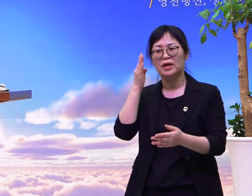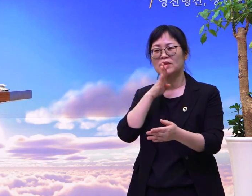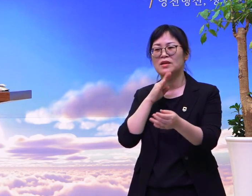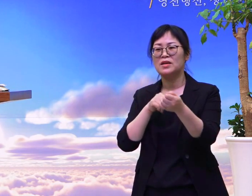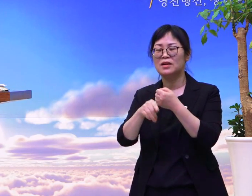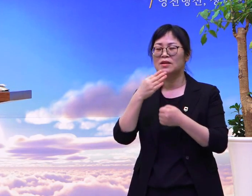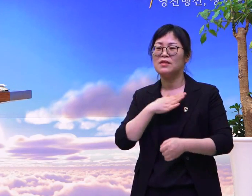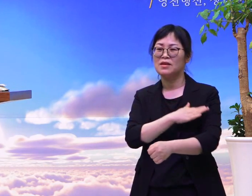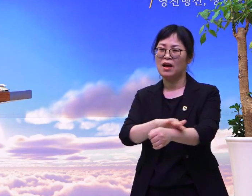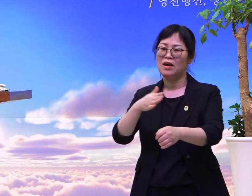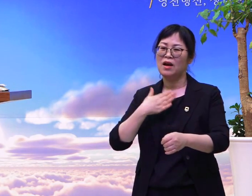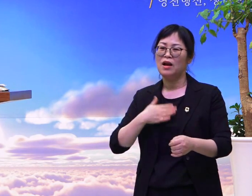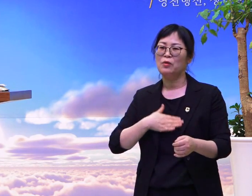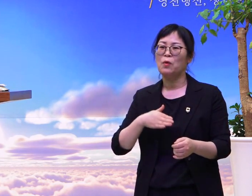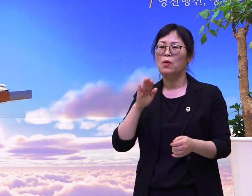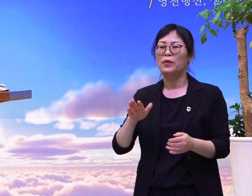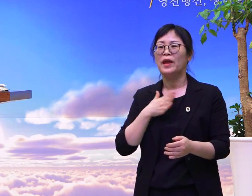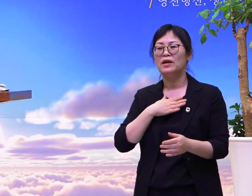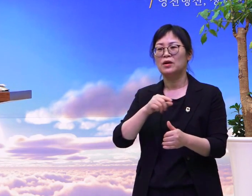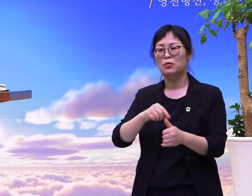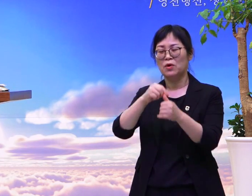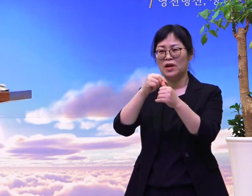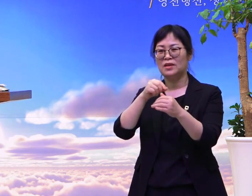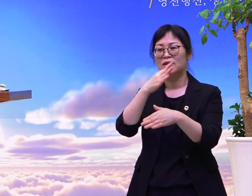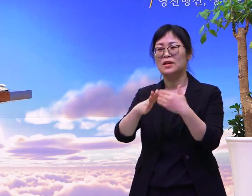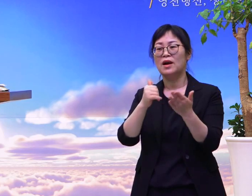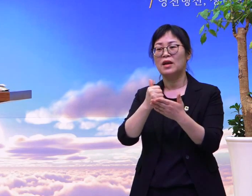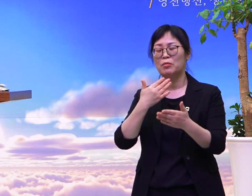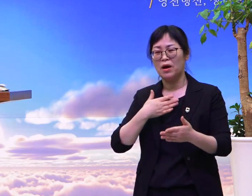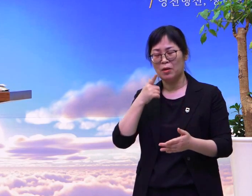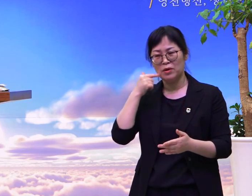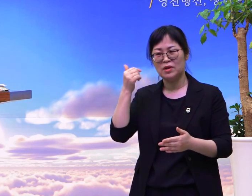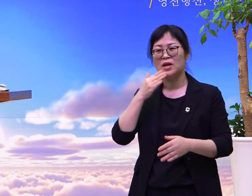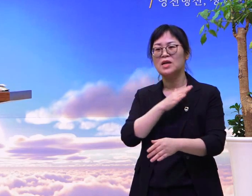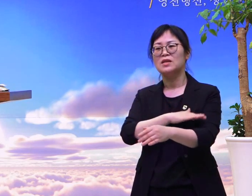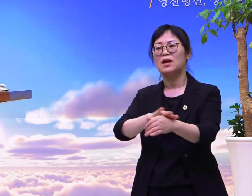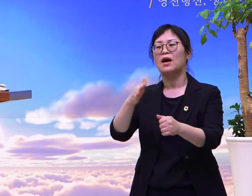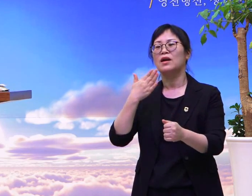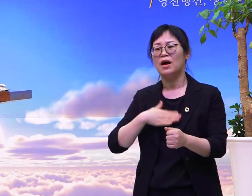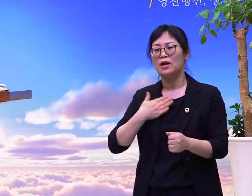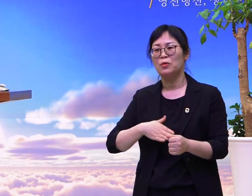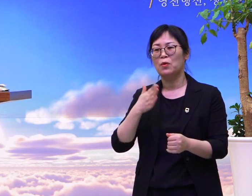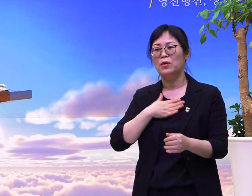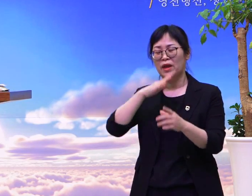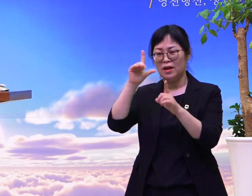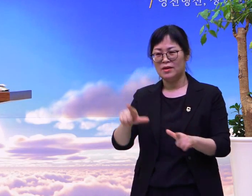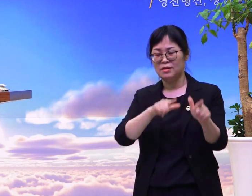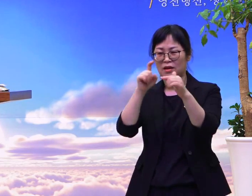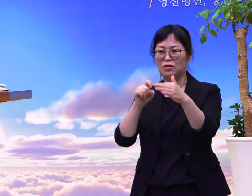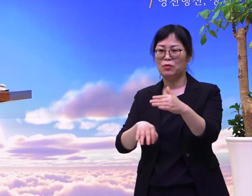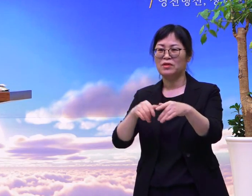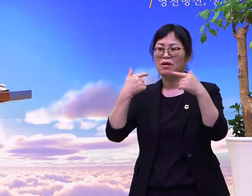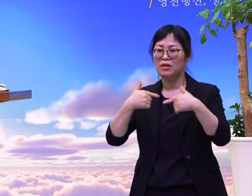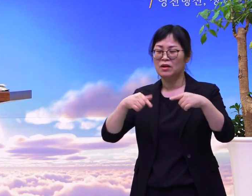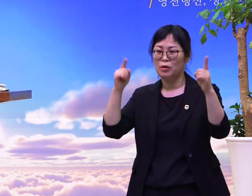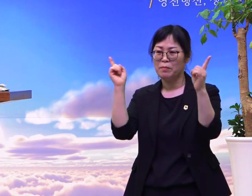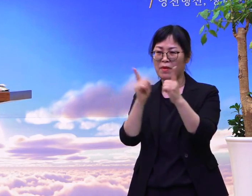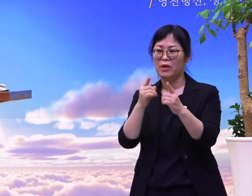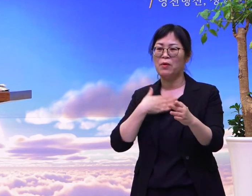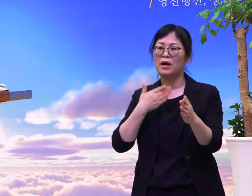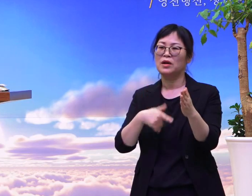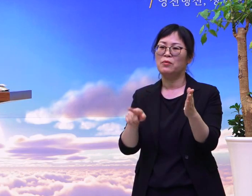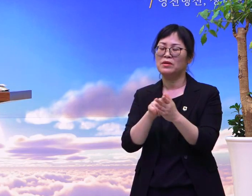있게 하신 나의 아버지 하나님을 잘 알고 그 하나님을 또한 우리 인생 속에서 늘 만나고 알기 위해 힘쓰는